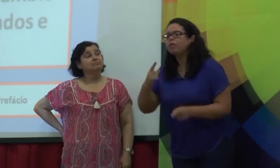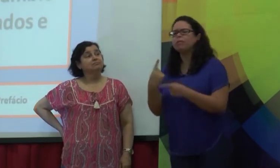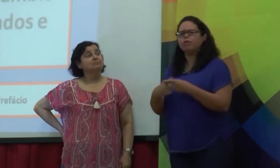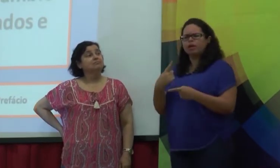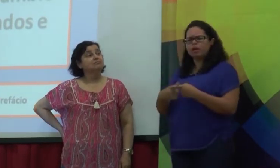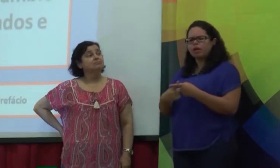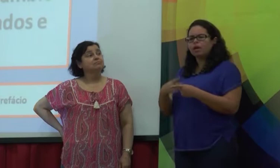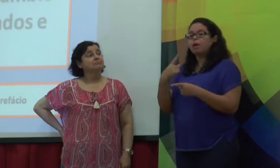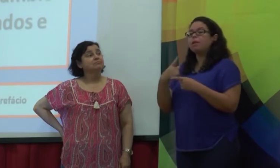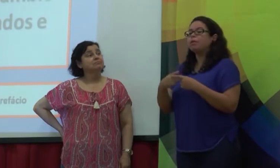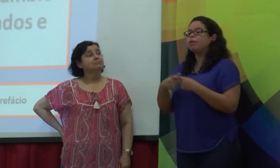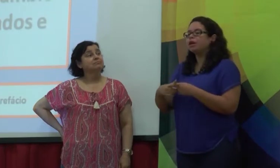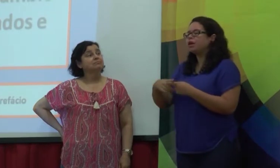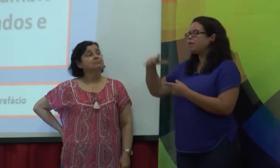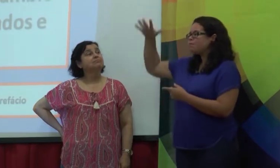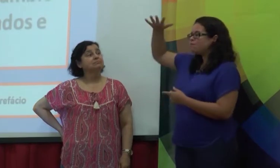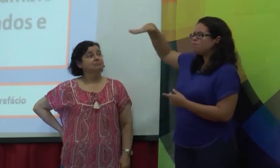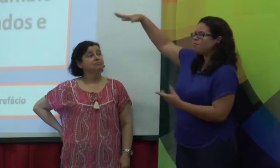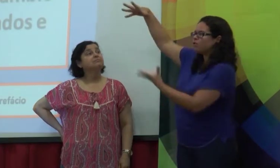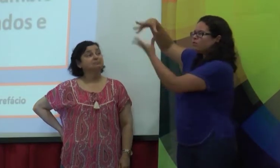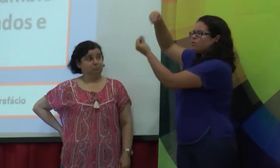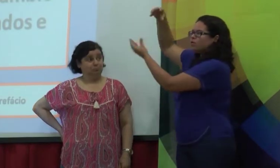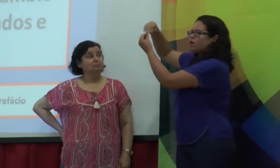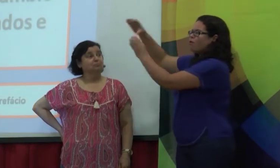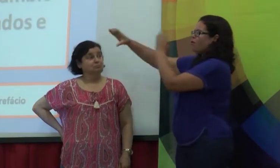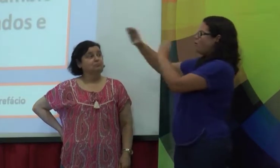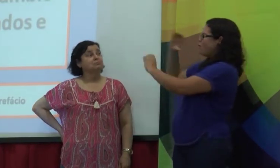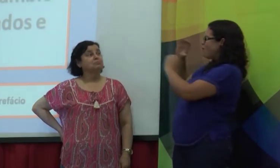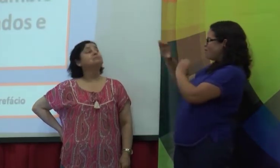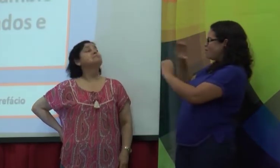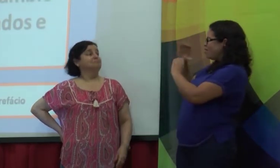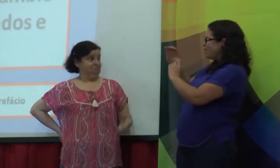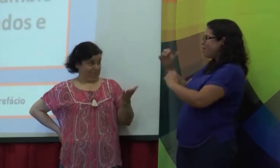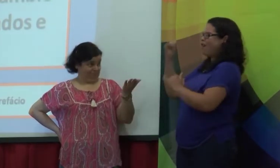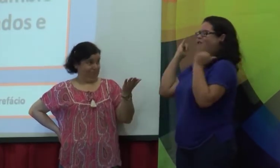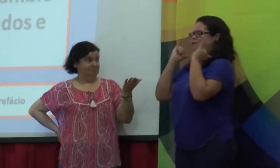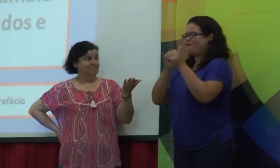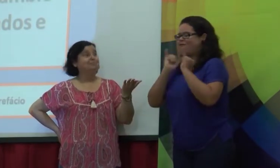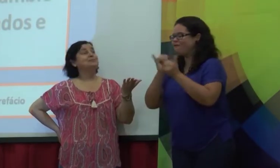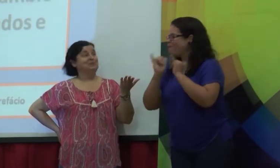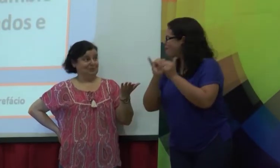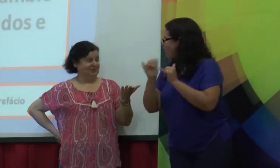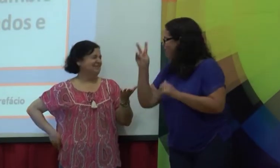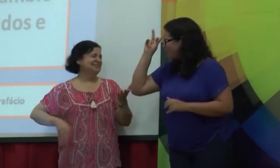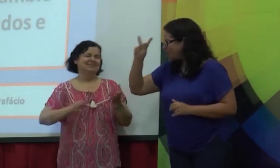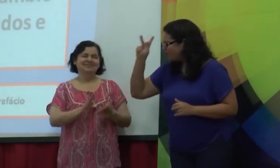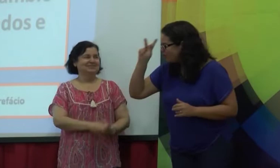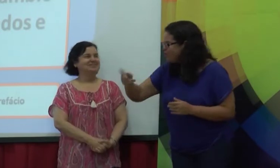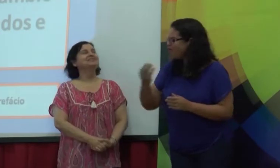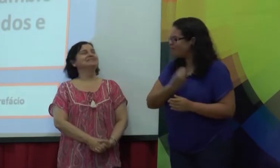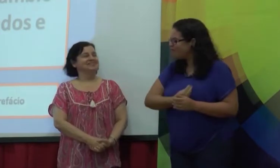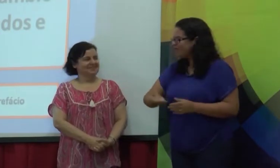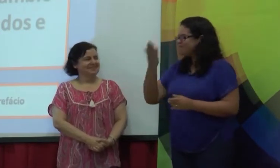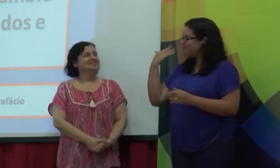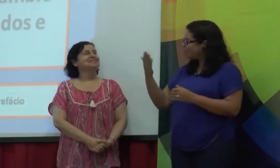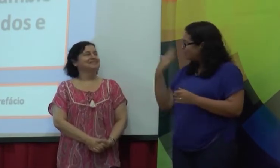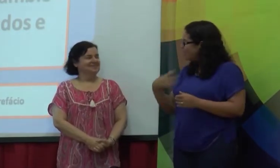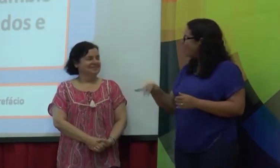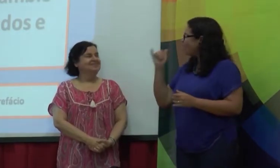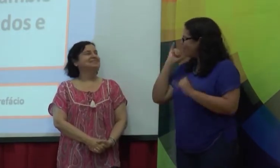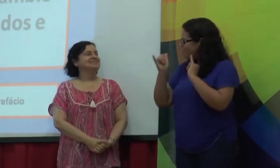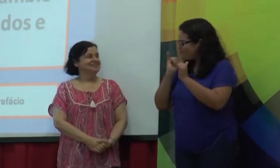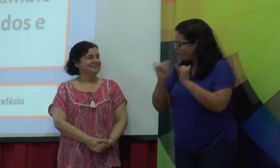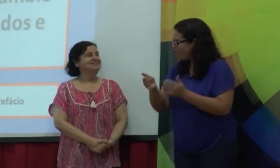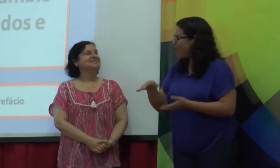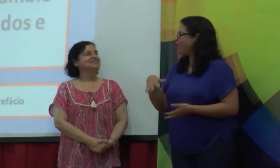A doutrina espírita prova isso por quê? Porque o plano espiritual se comunica conosco, né, fazendo